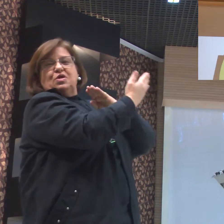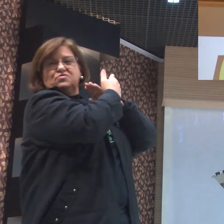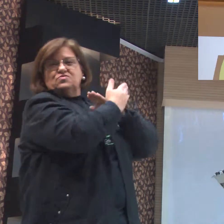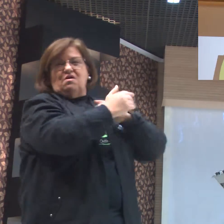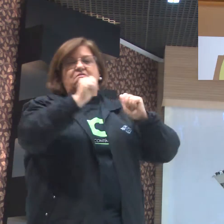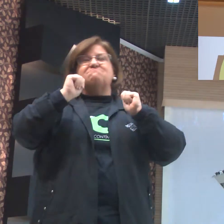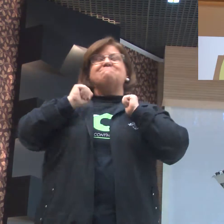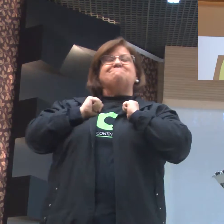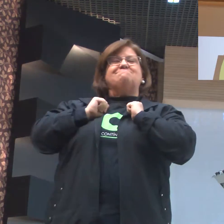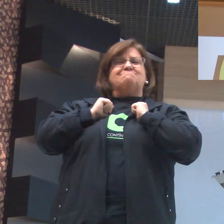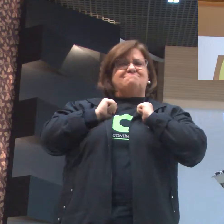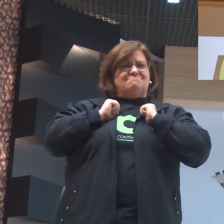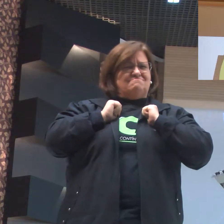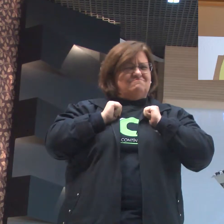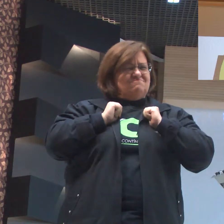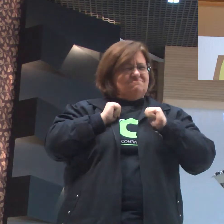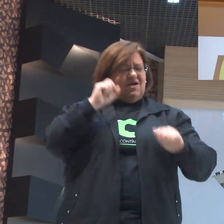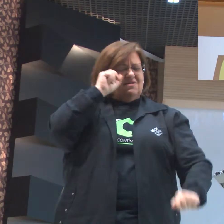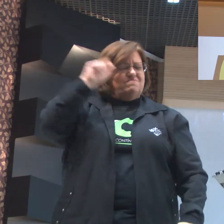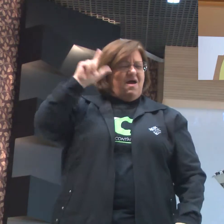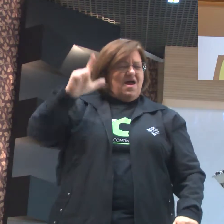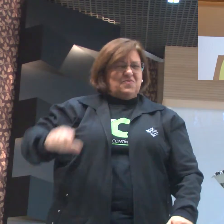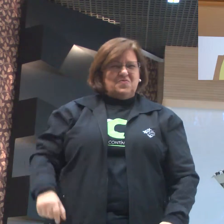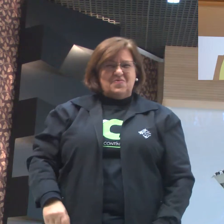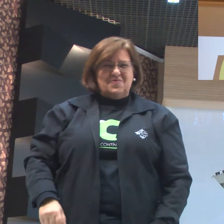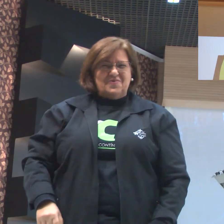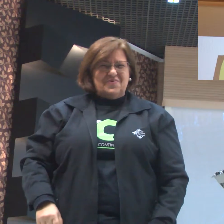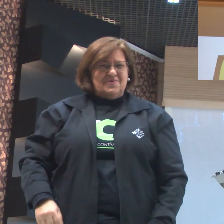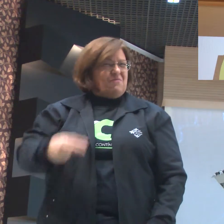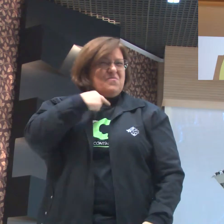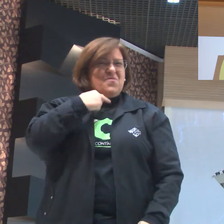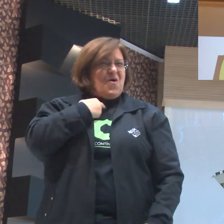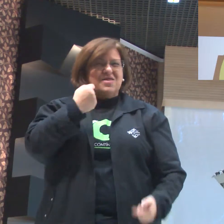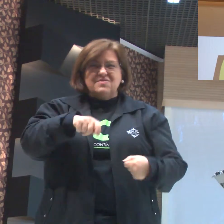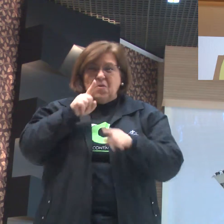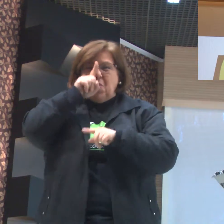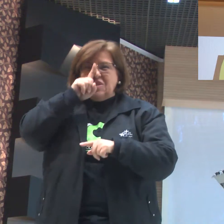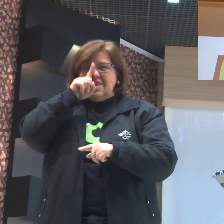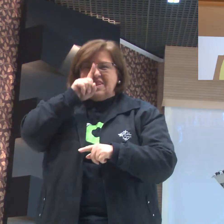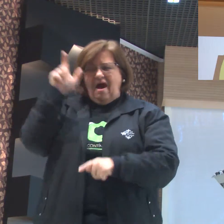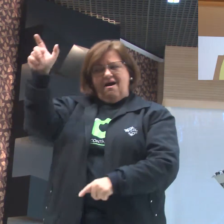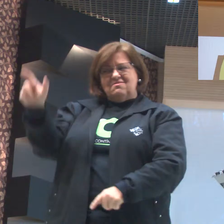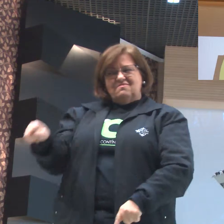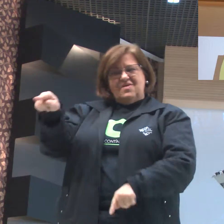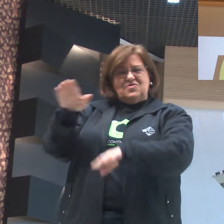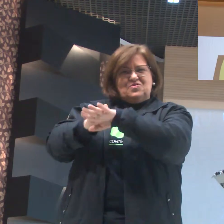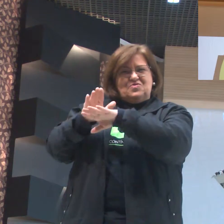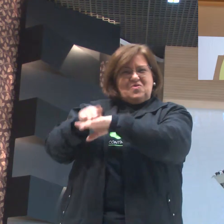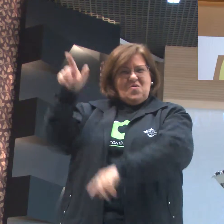alguma dificuldade lá, mas o que você vai colocar ali? Ociosos, a segunda, objetivo